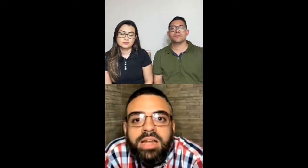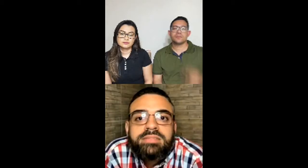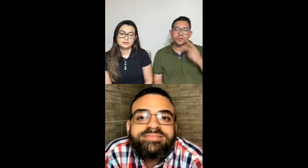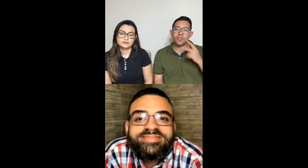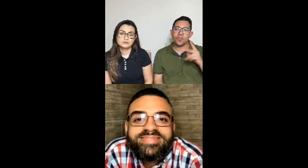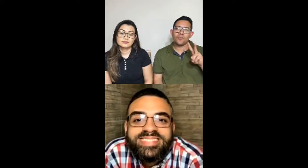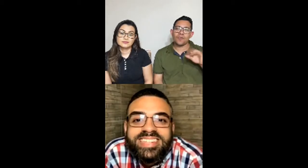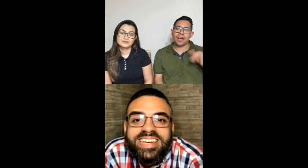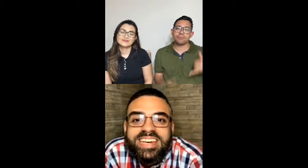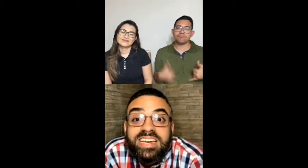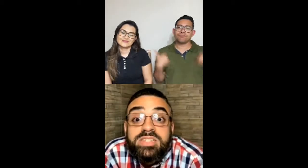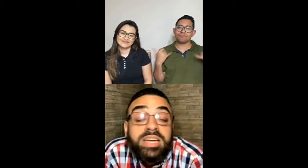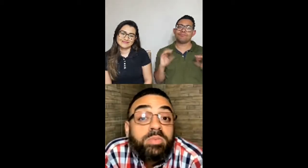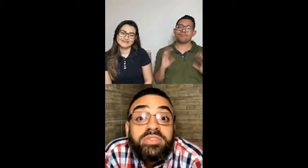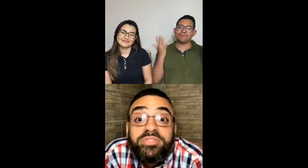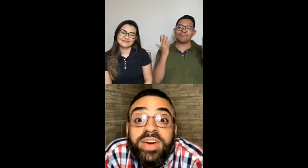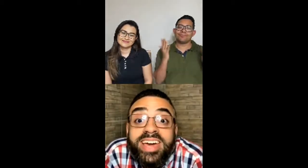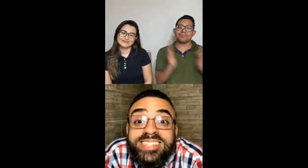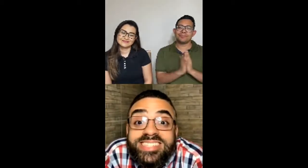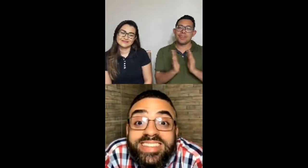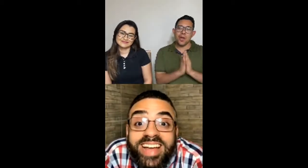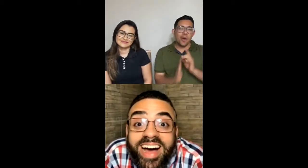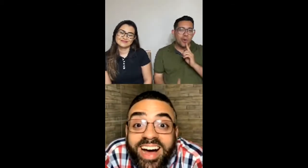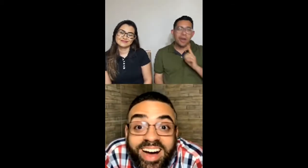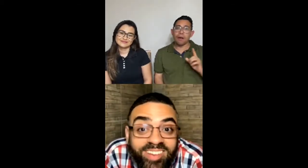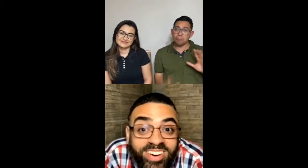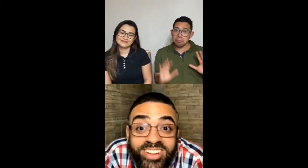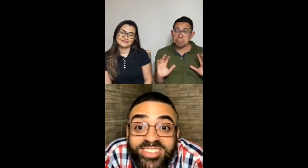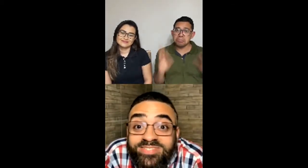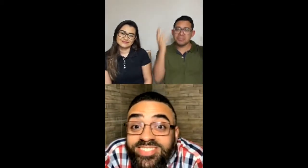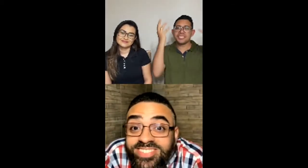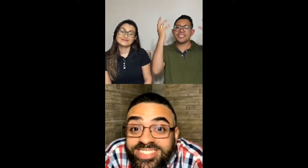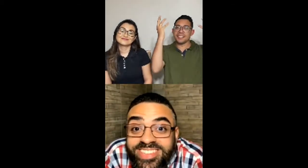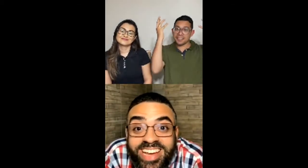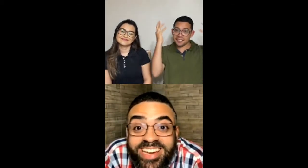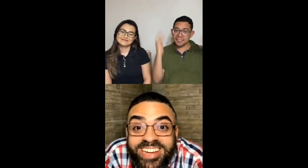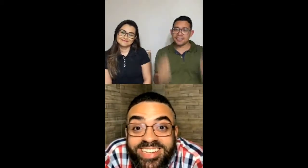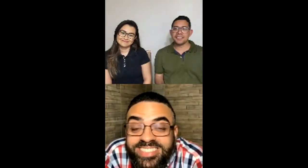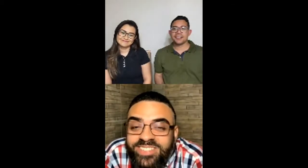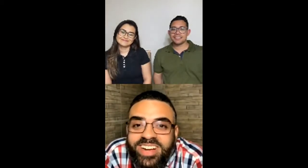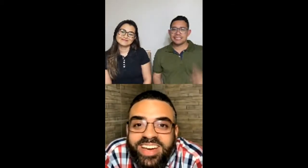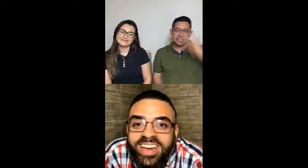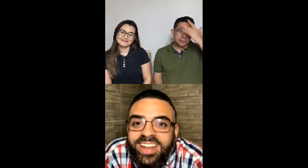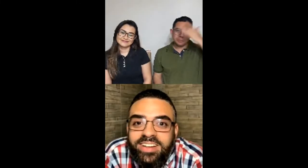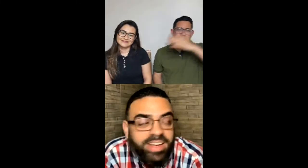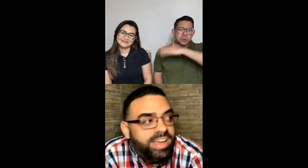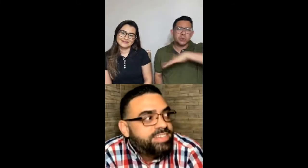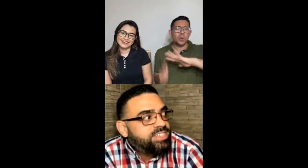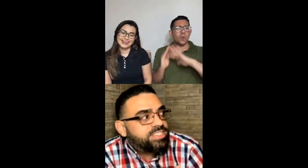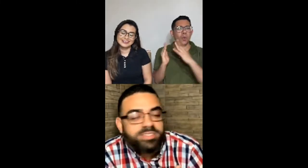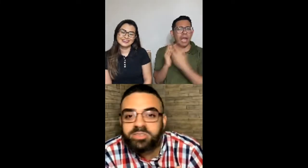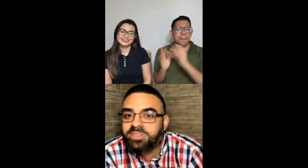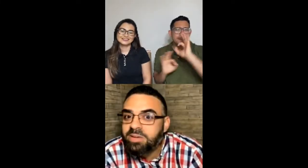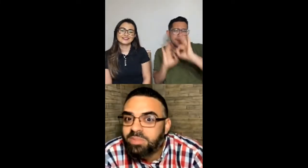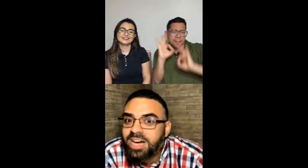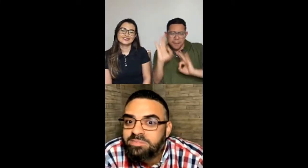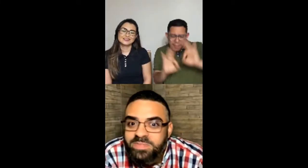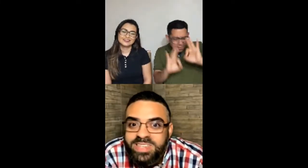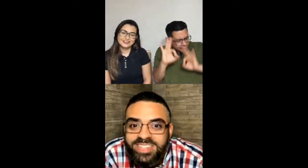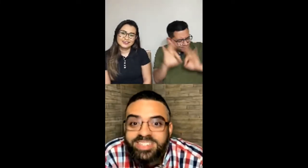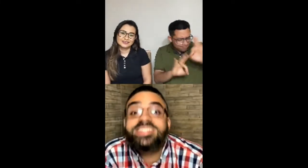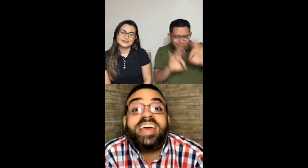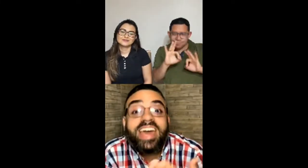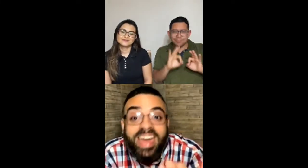eles falaram assim, ela nunca comemorou aniversário, pois esse domingo vai ser aniversário dela. Fizeram uma festa, maior